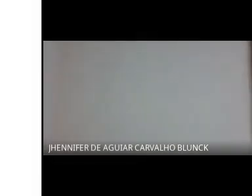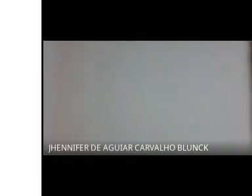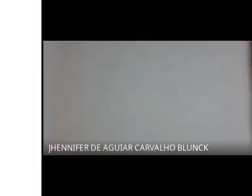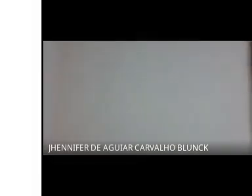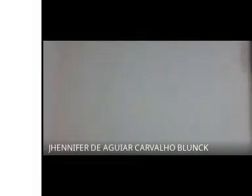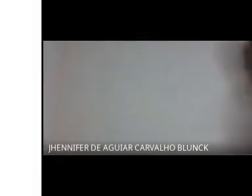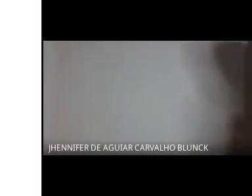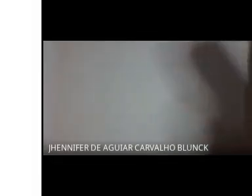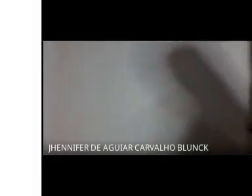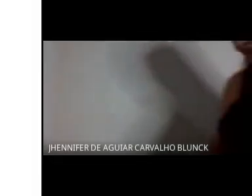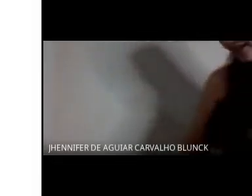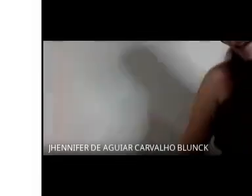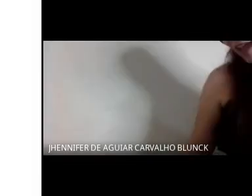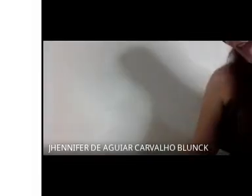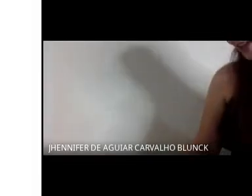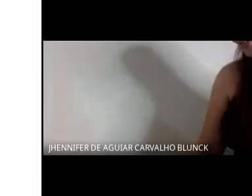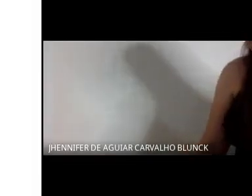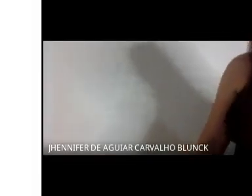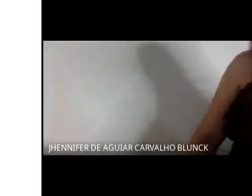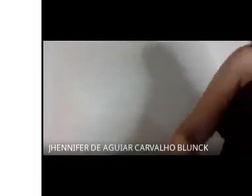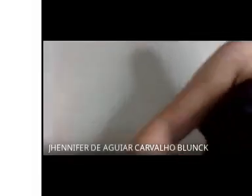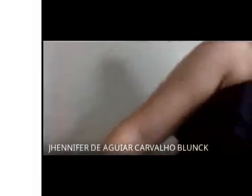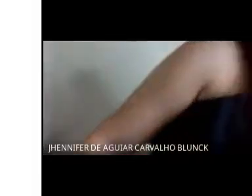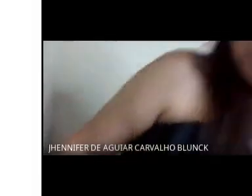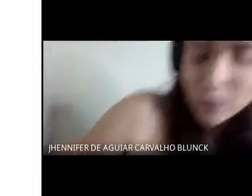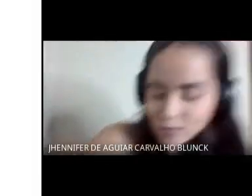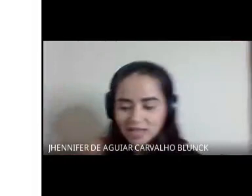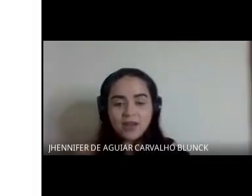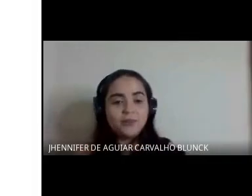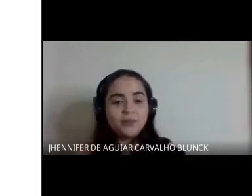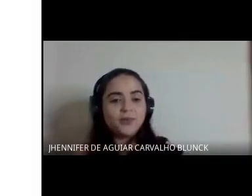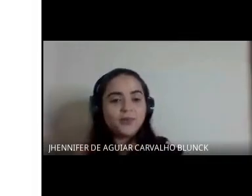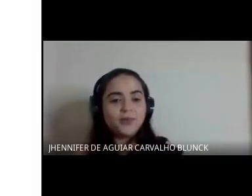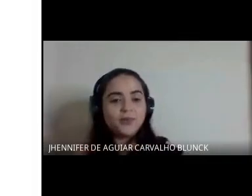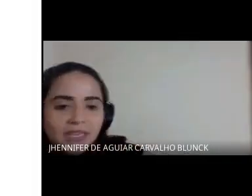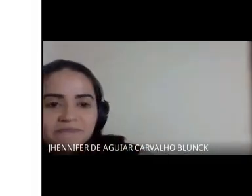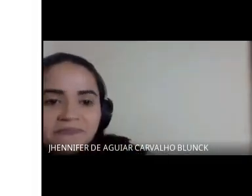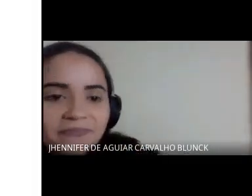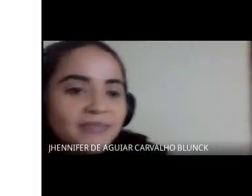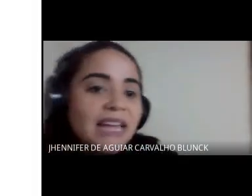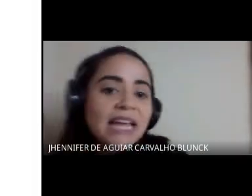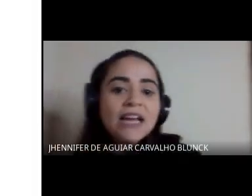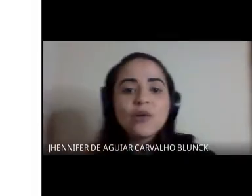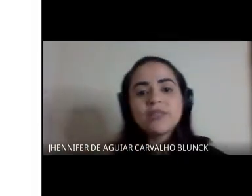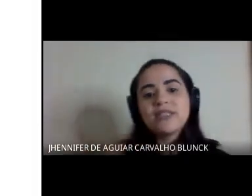desafia um pouco até as regras do nosso cérebro. Por